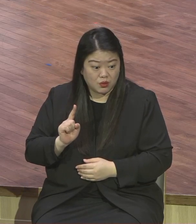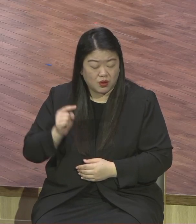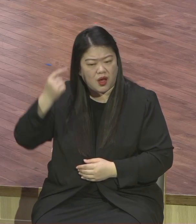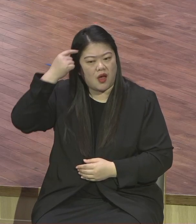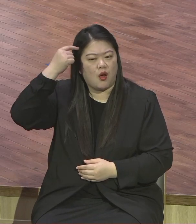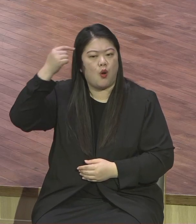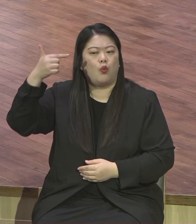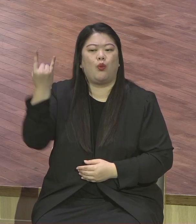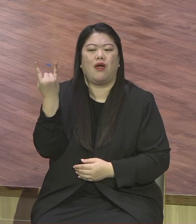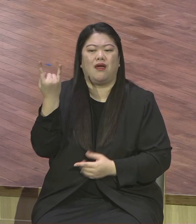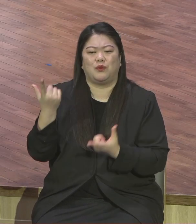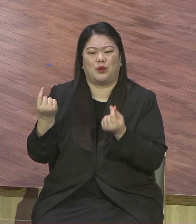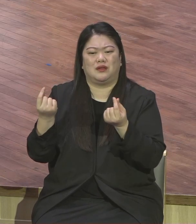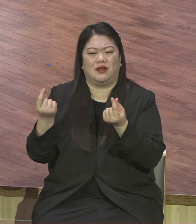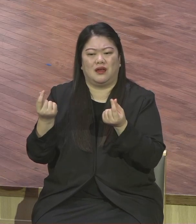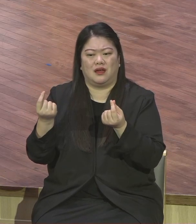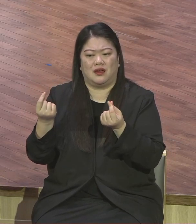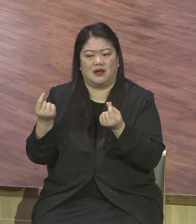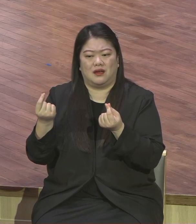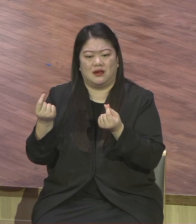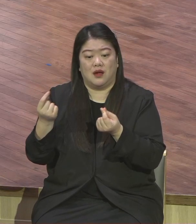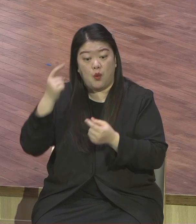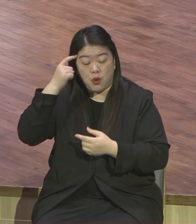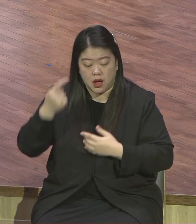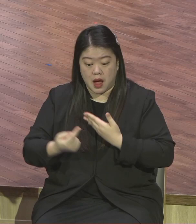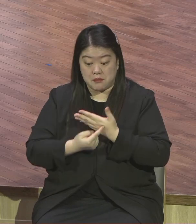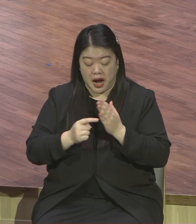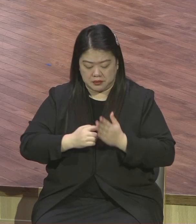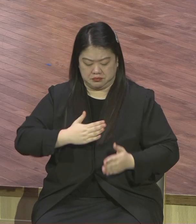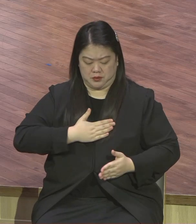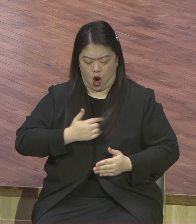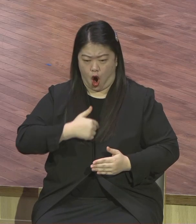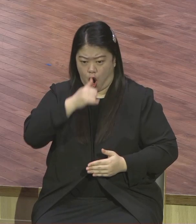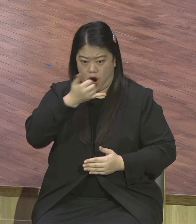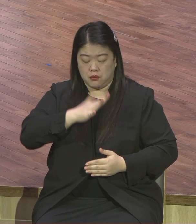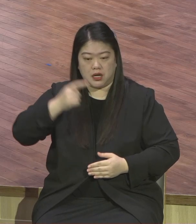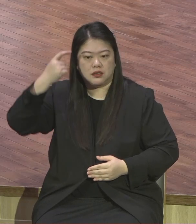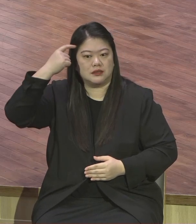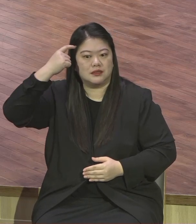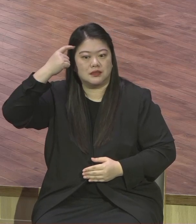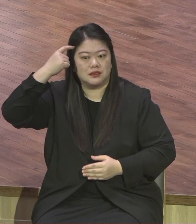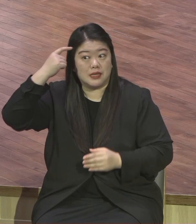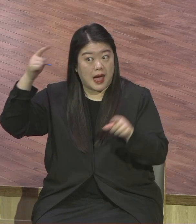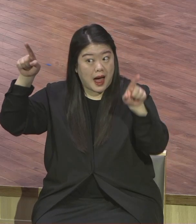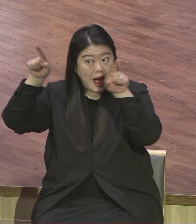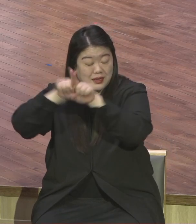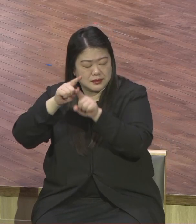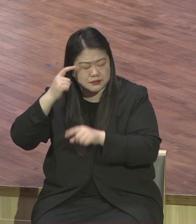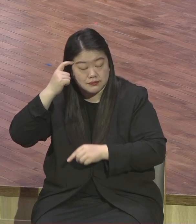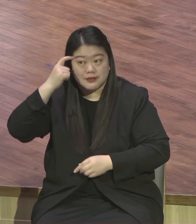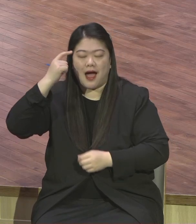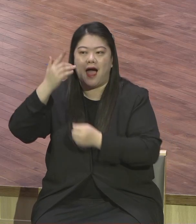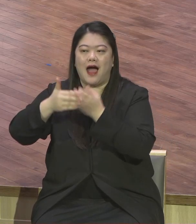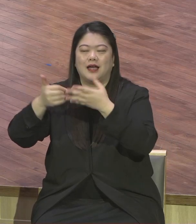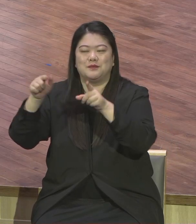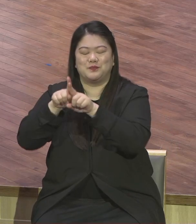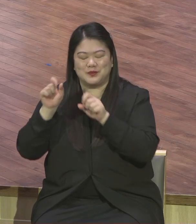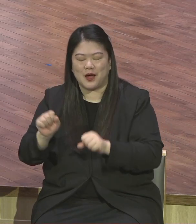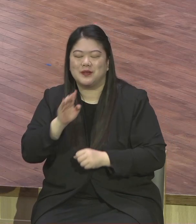뇌죠. 뇌. 영혼이 들어가셔서 그 속에서 함께 있겠다.